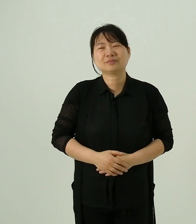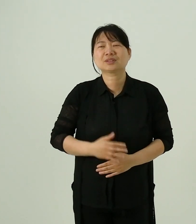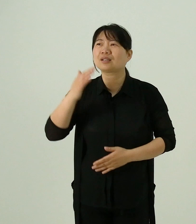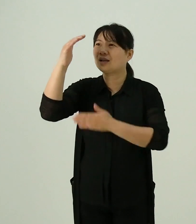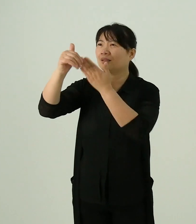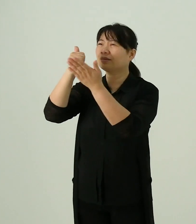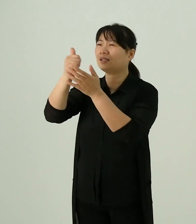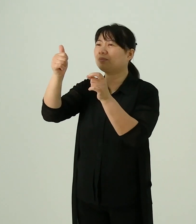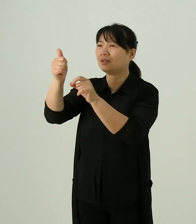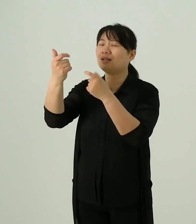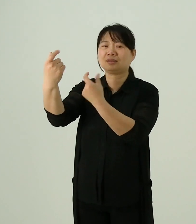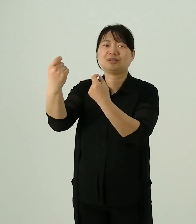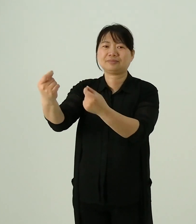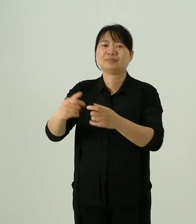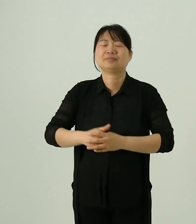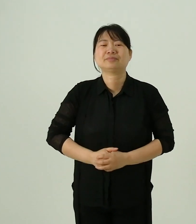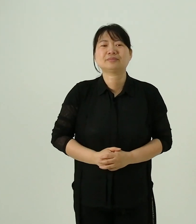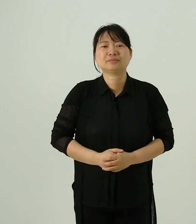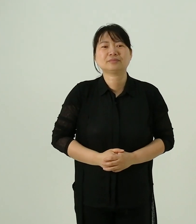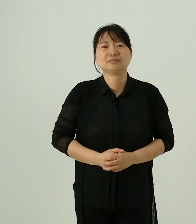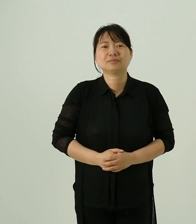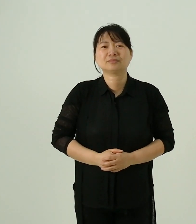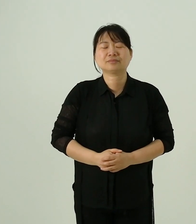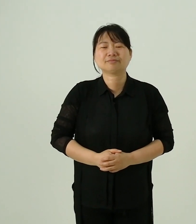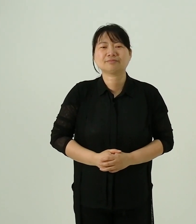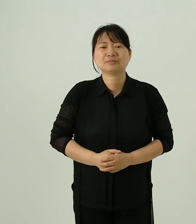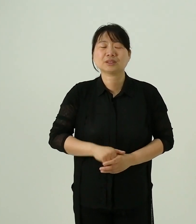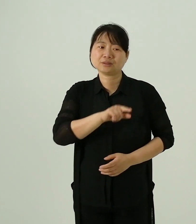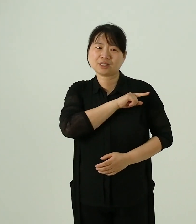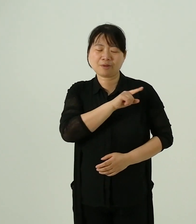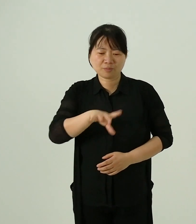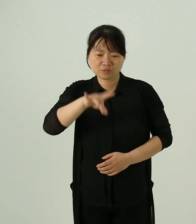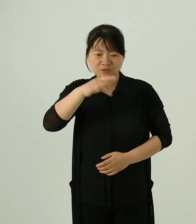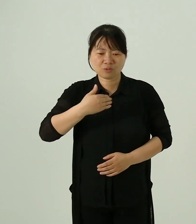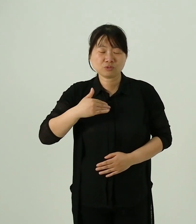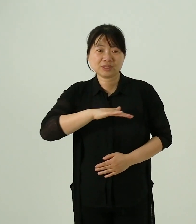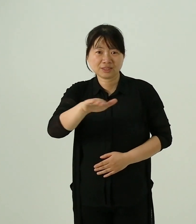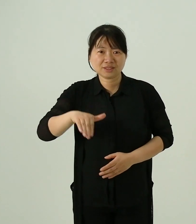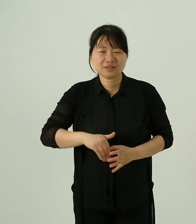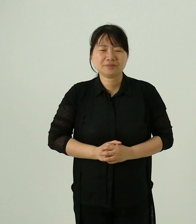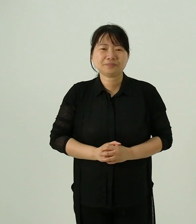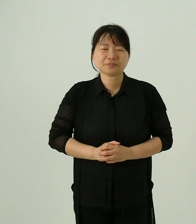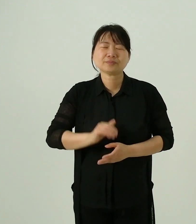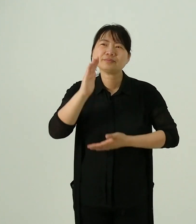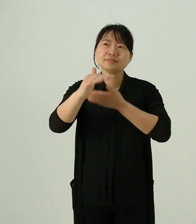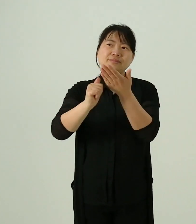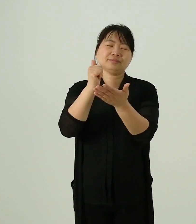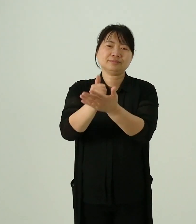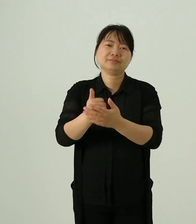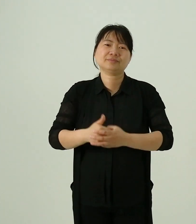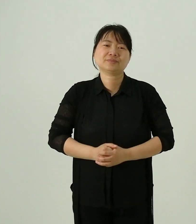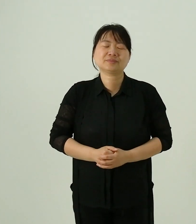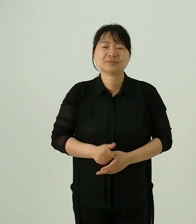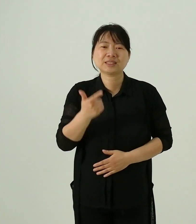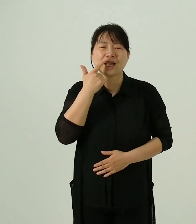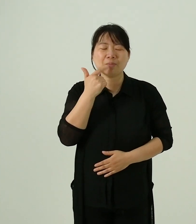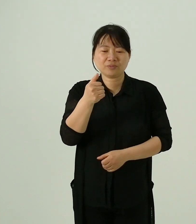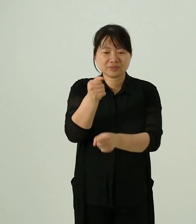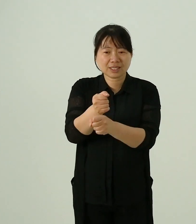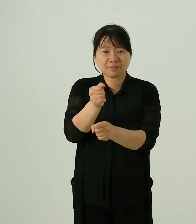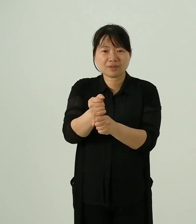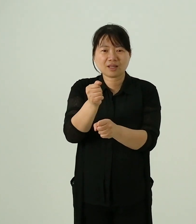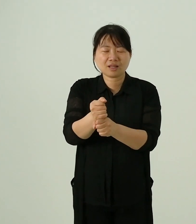하나님 앞에서 그런 거예요. 제일 먼저 우리는 하나님을 아버지